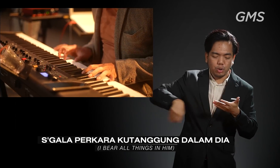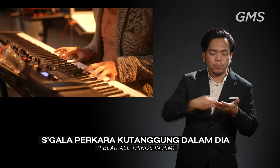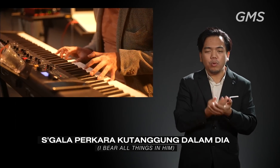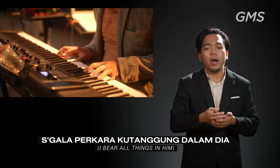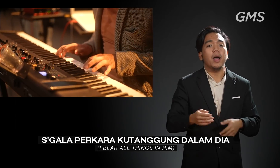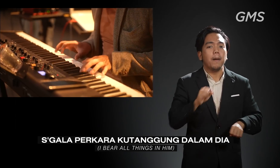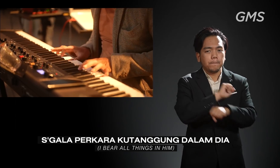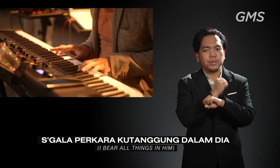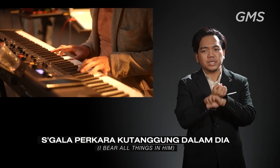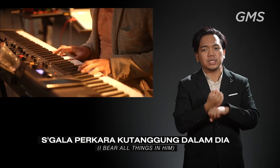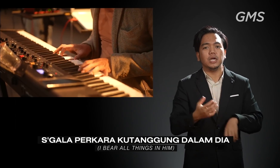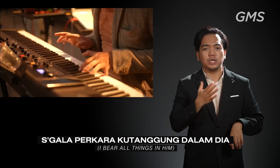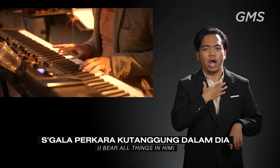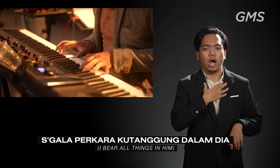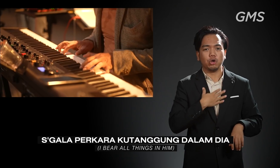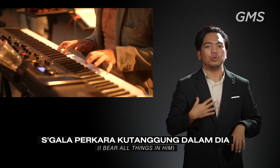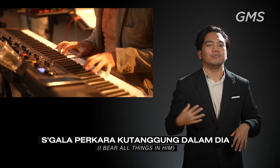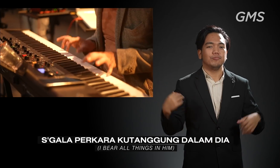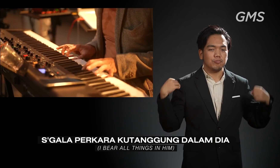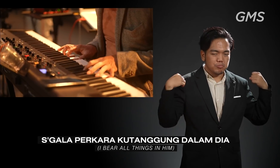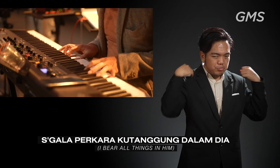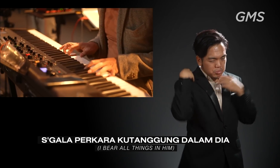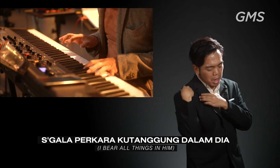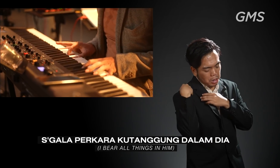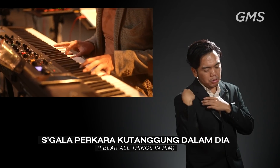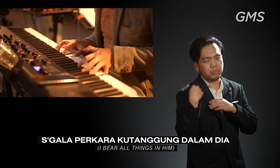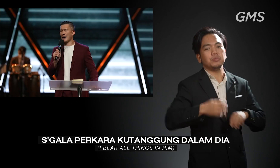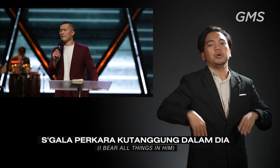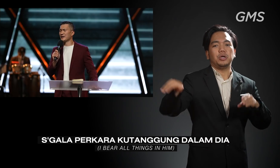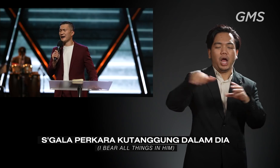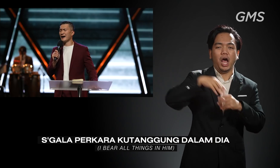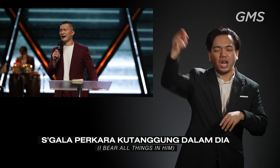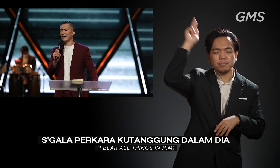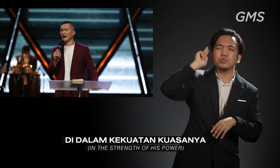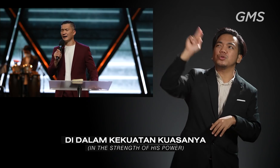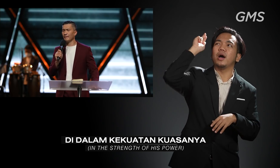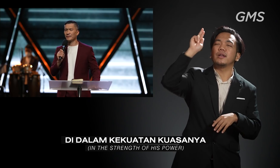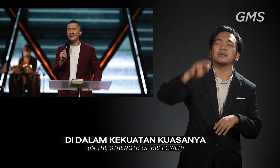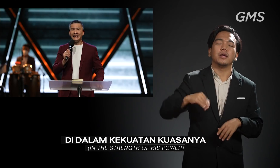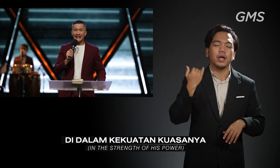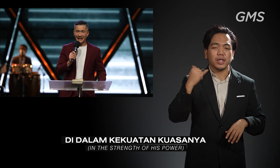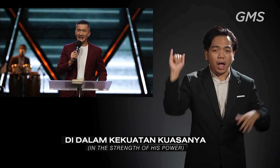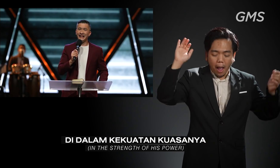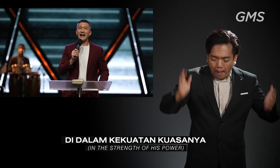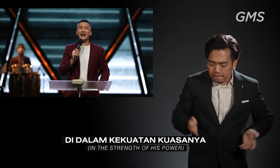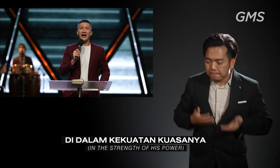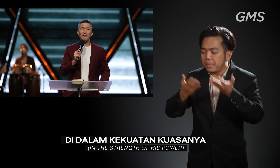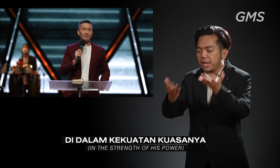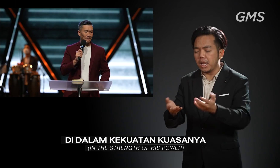segala perkara ku tanggung dalam Dia,